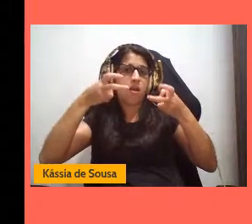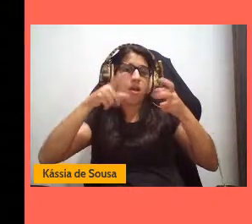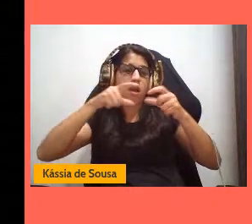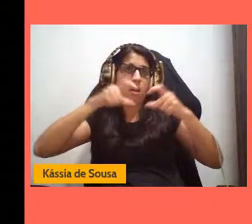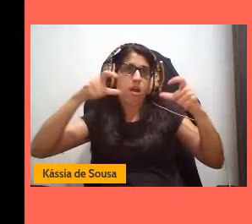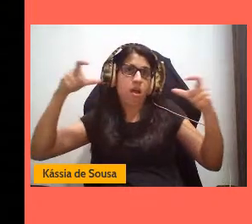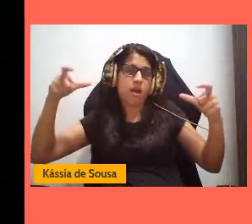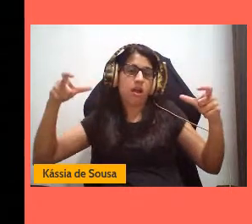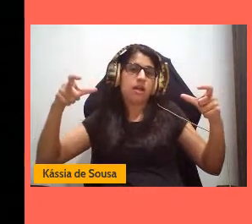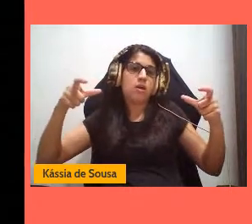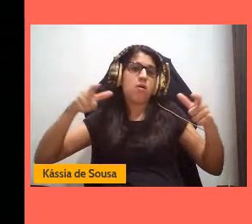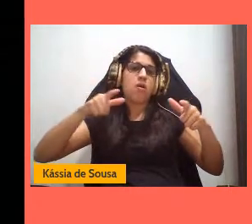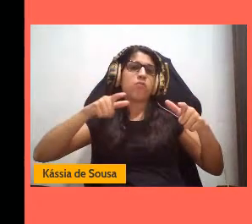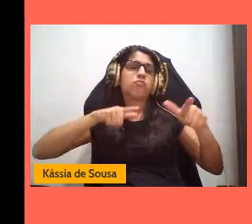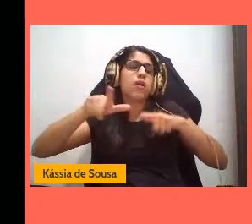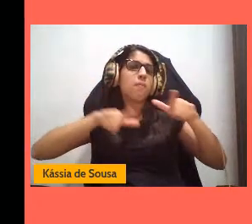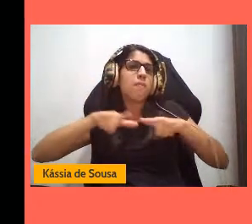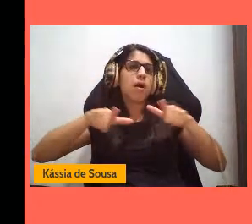forma muito